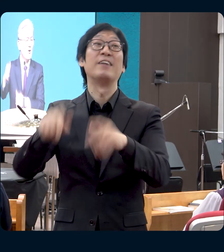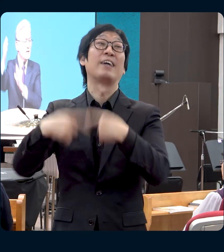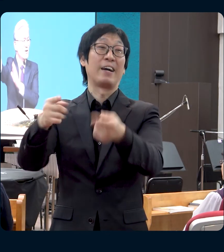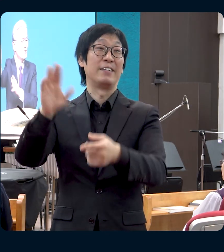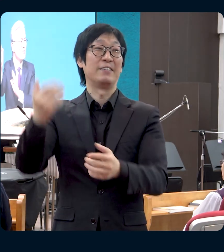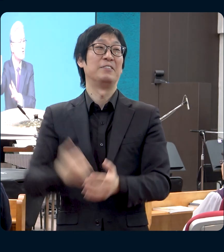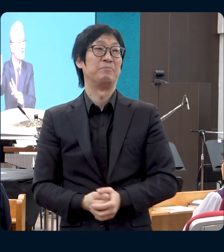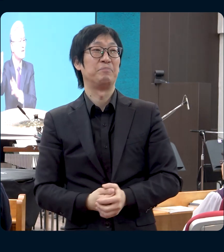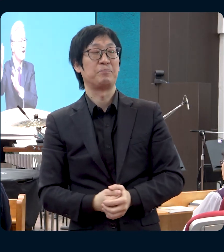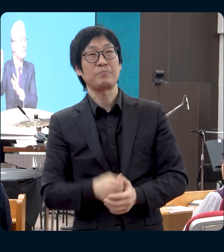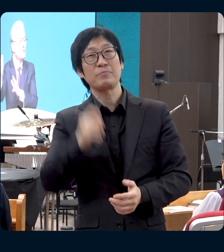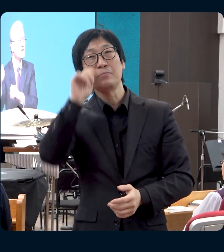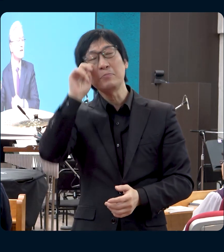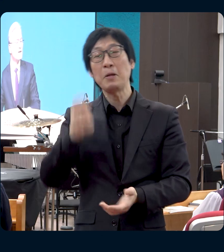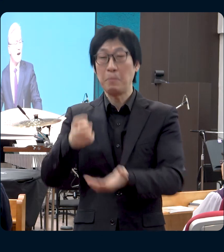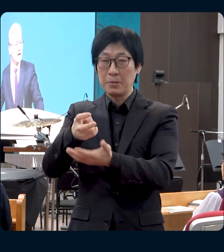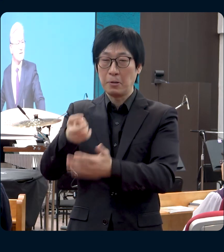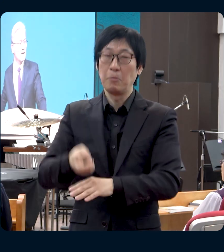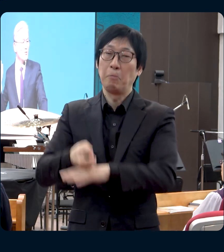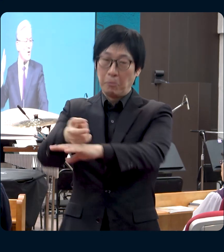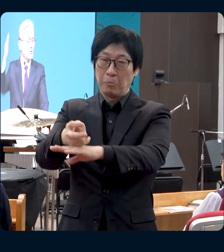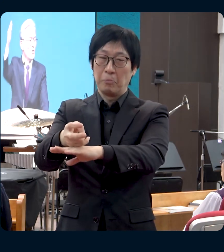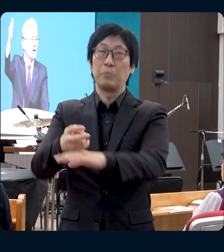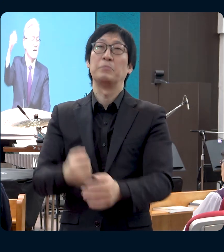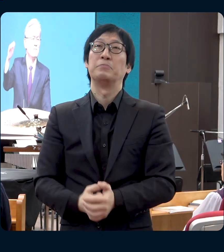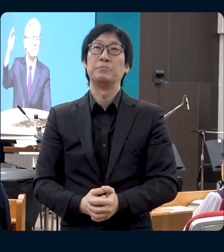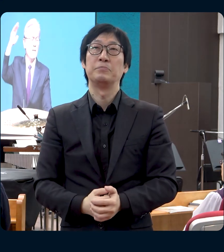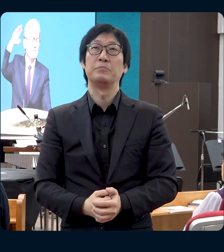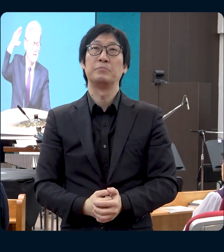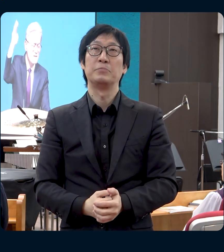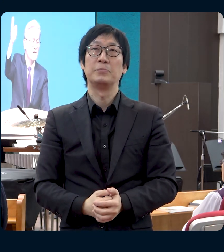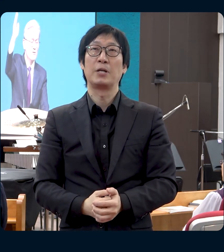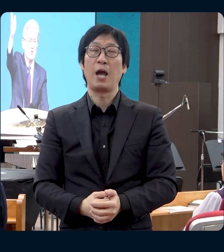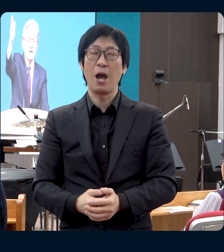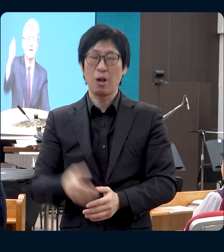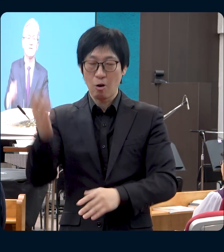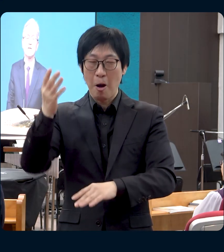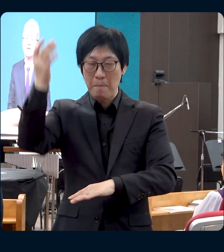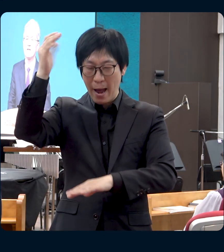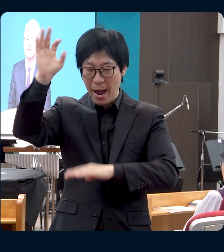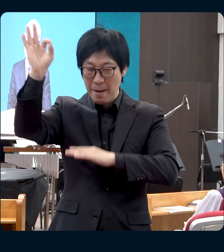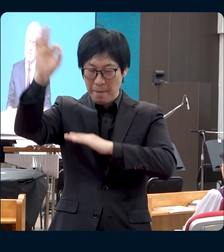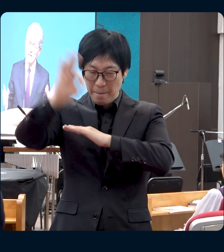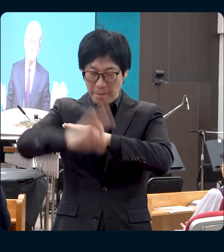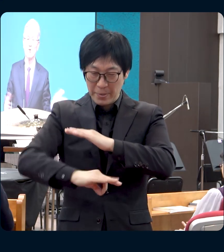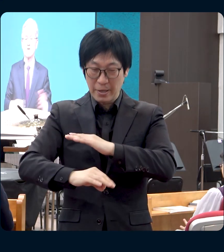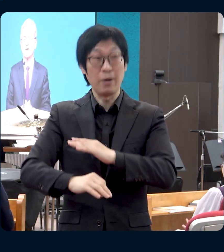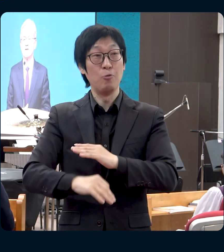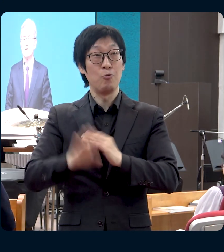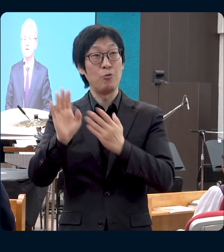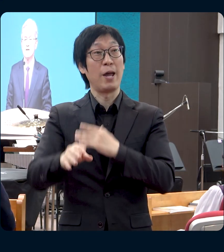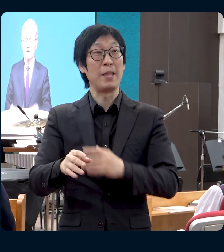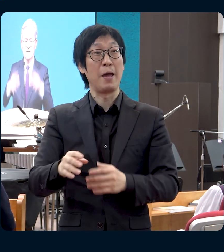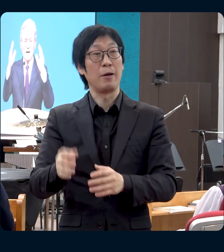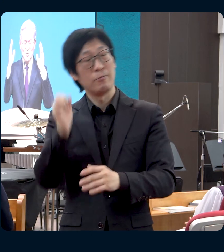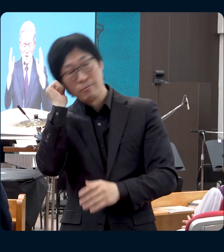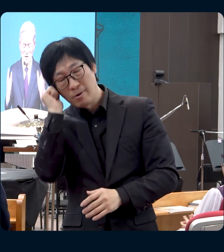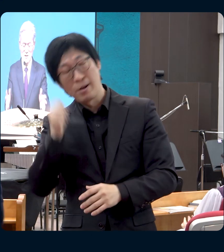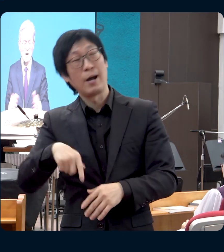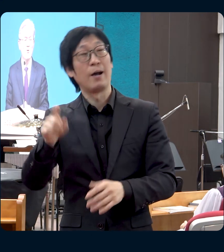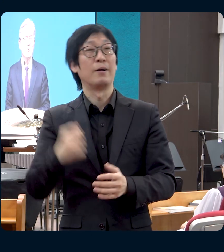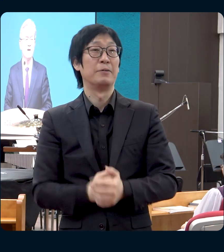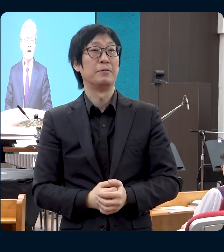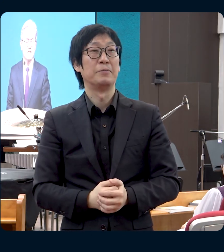가서 거기 기다렸던 버스에 타고 아라드라는 곳까지 올라가니까 밤 늦게 도착을 한 거예요. 진짜 힘들었어요. 그래서 가서